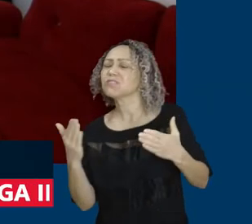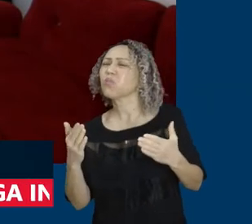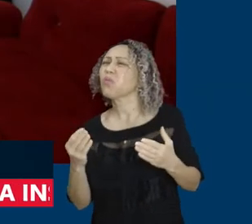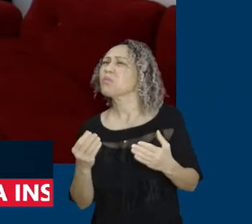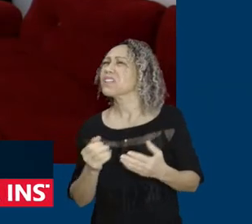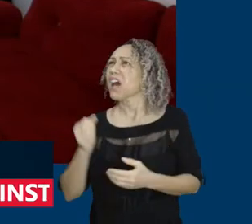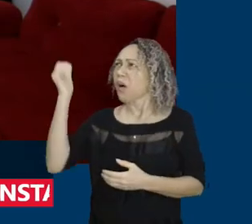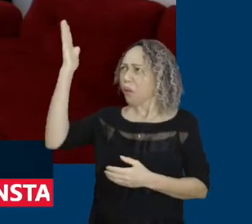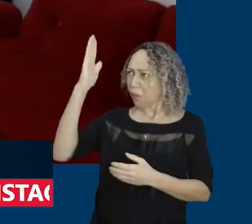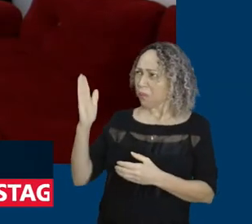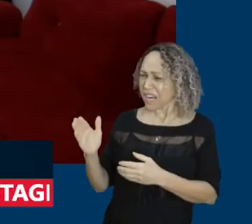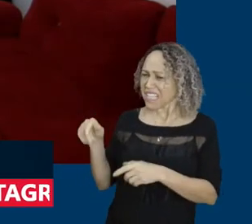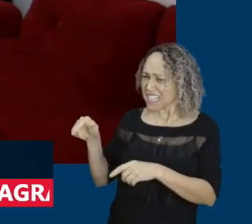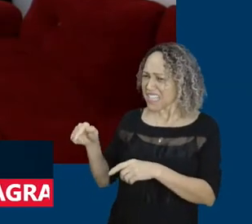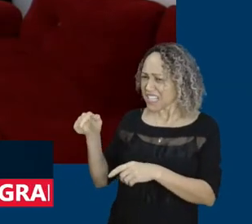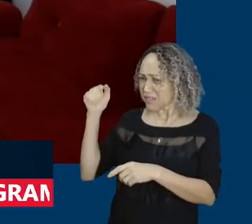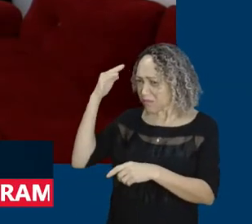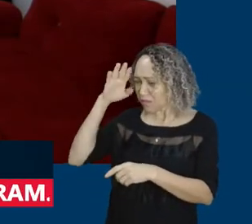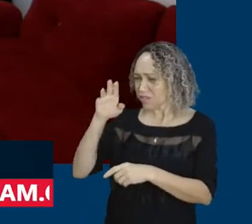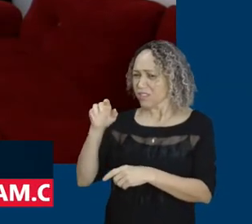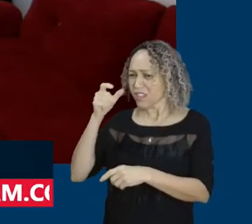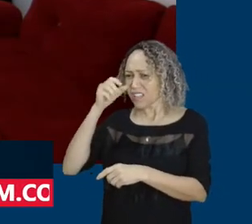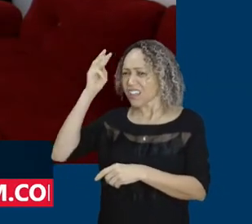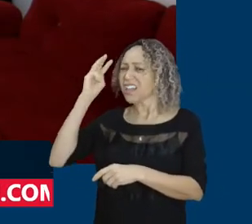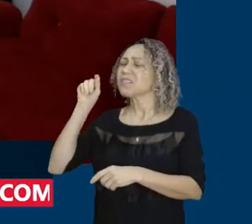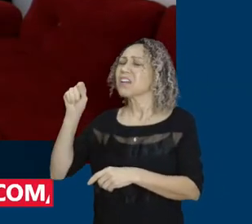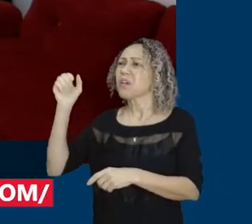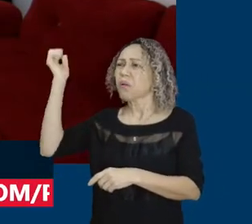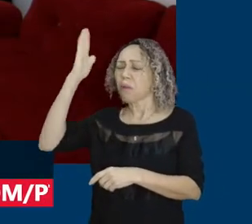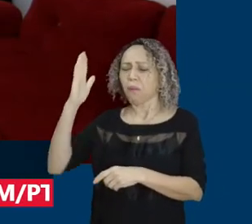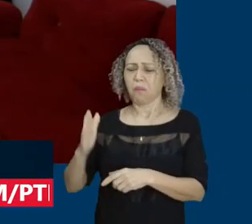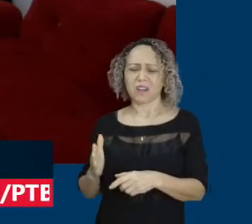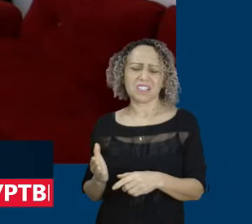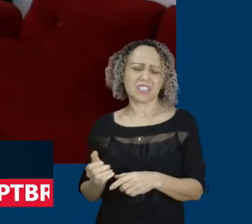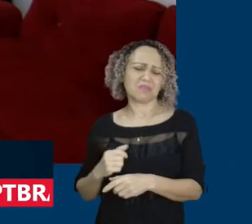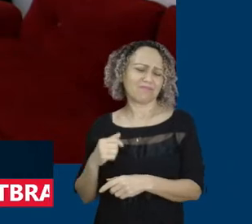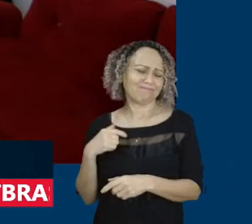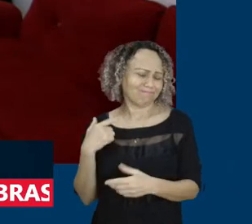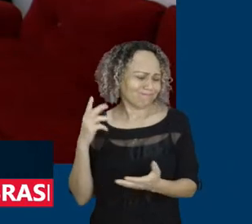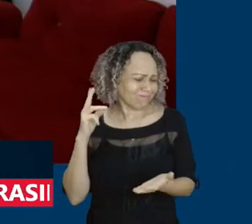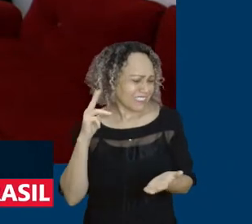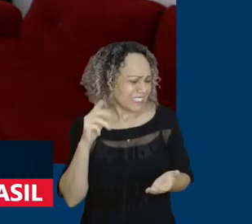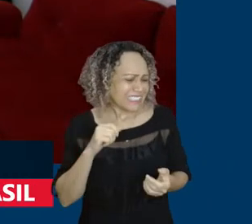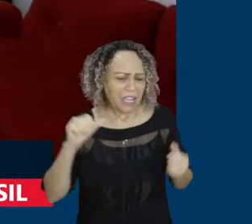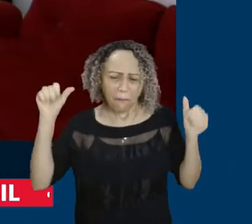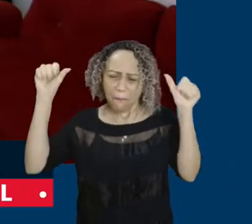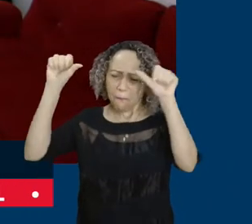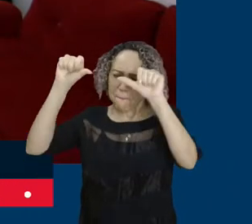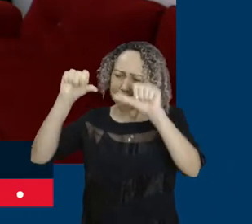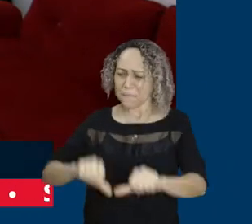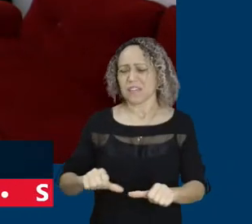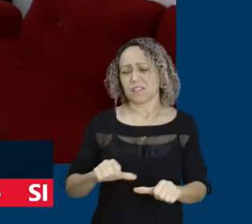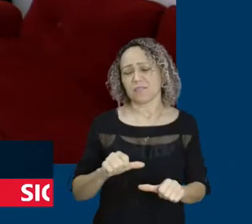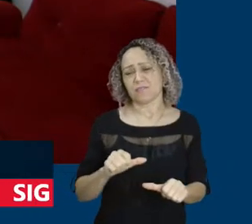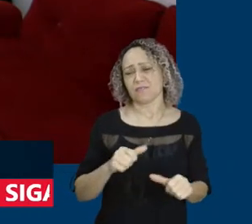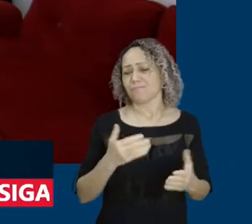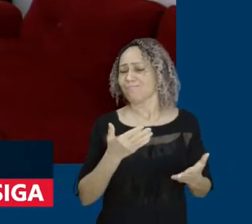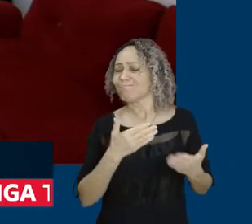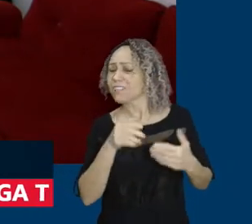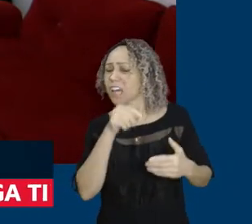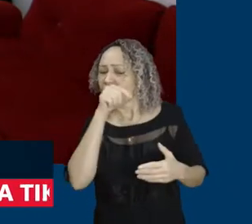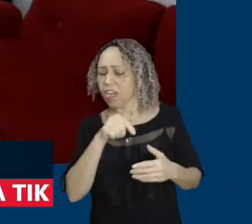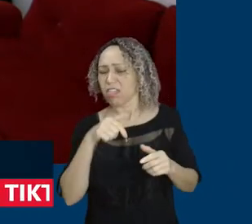Guedes e Bolsonaro assume aí de vez o quadro de terra arrasada quando se fala de trabalho. A gente vai na contramão das